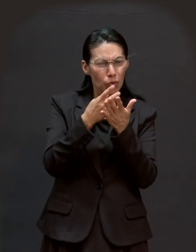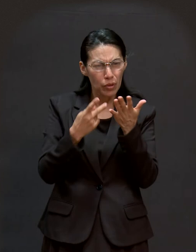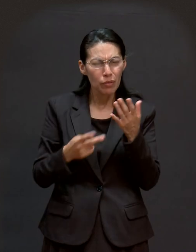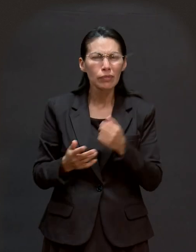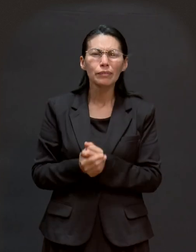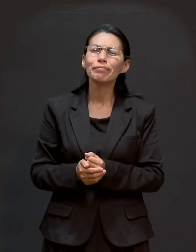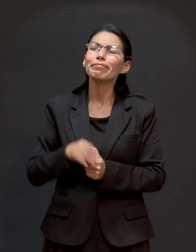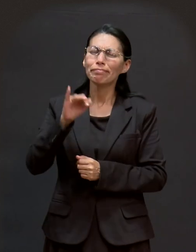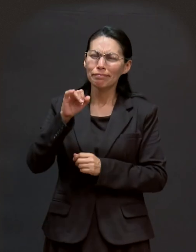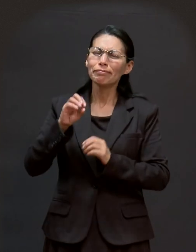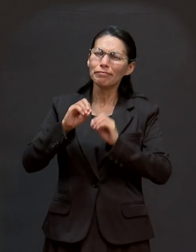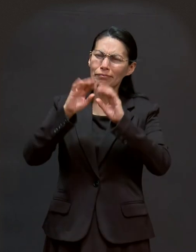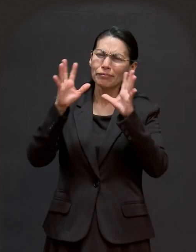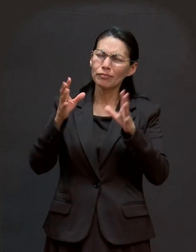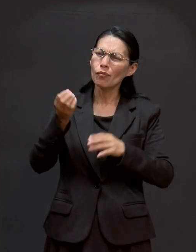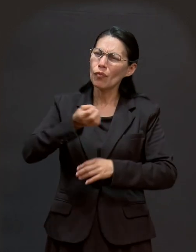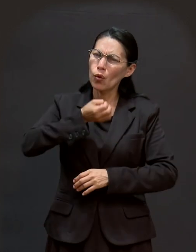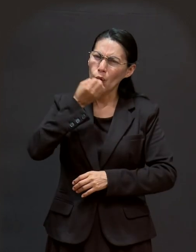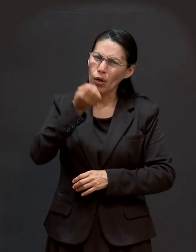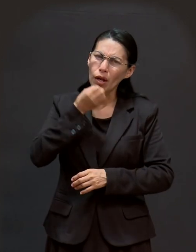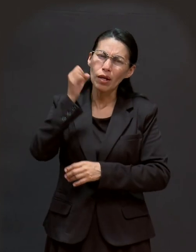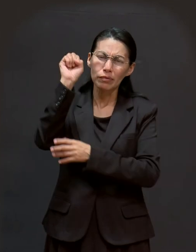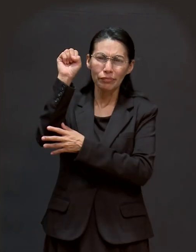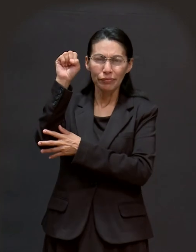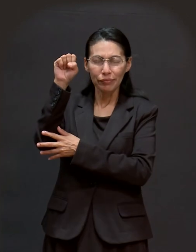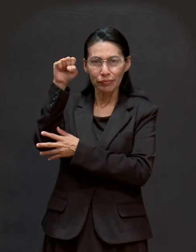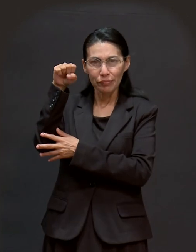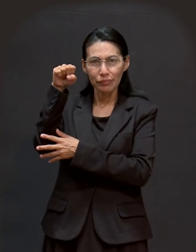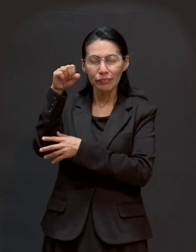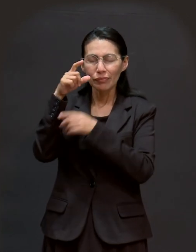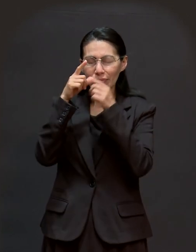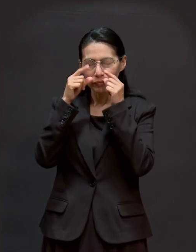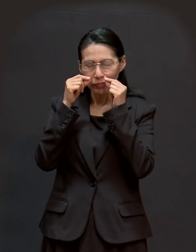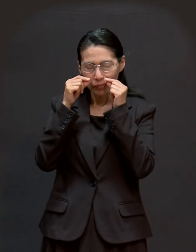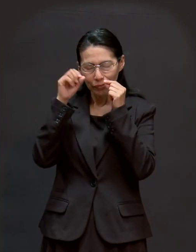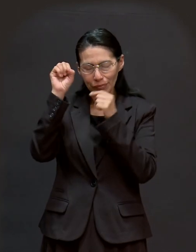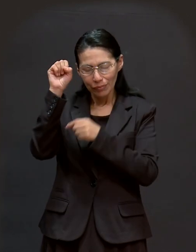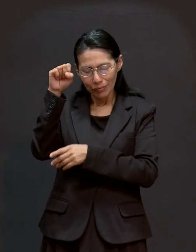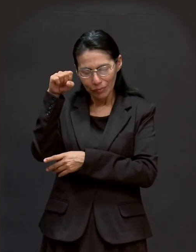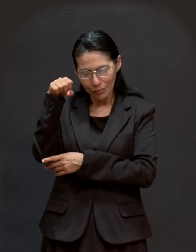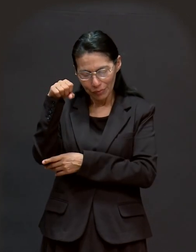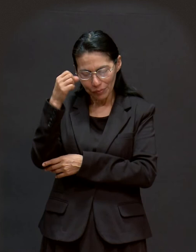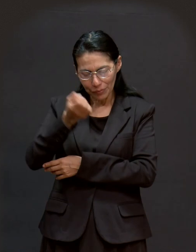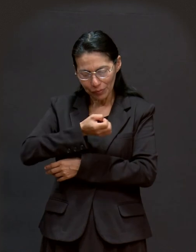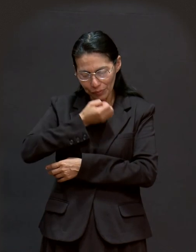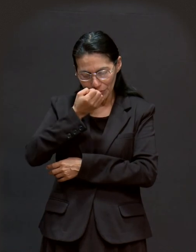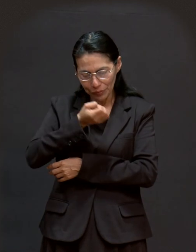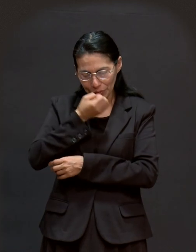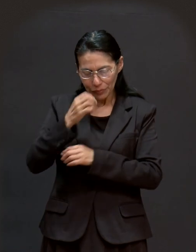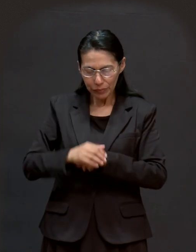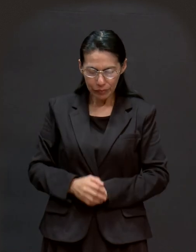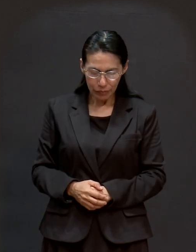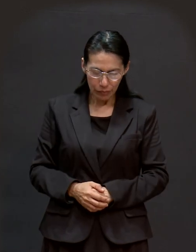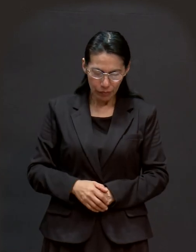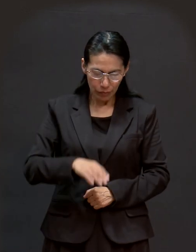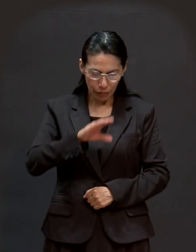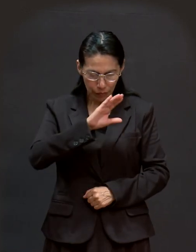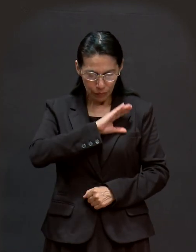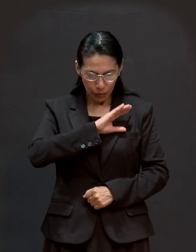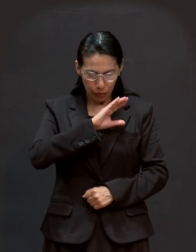claro que sí vamos a cerrar nuestros ojos vamos a inclinar nuestro rostro y vamos a orar